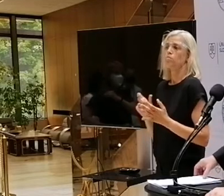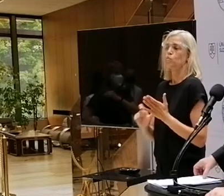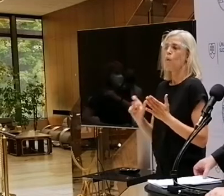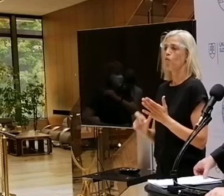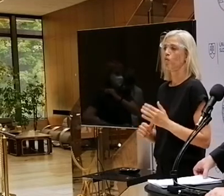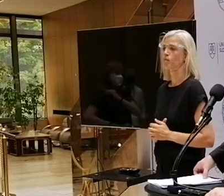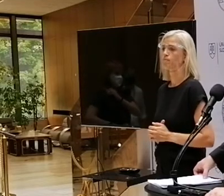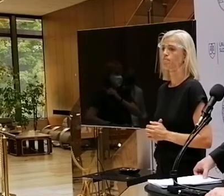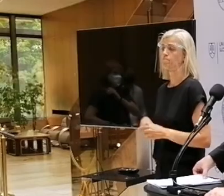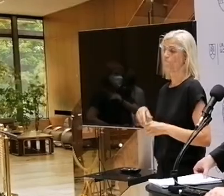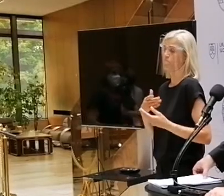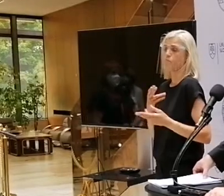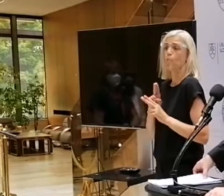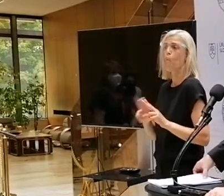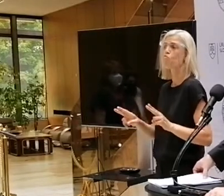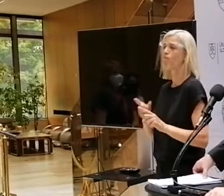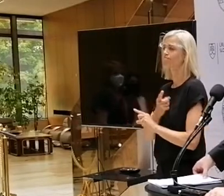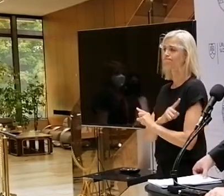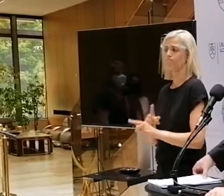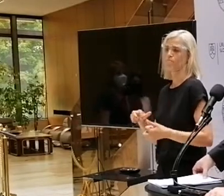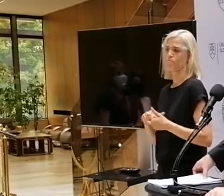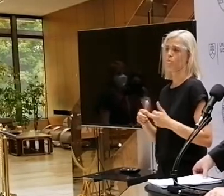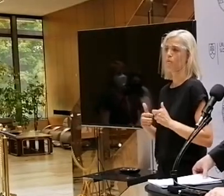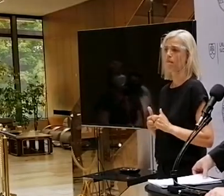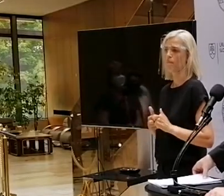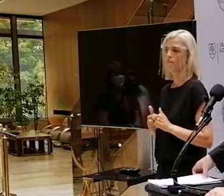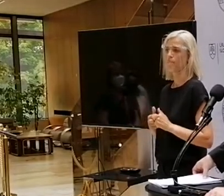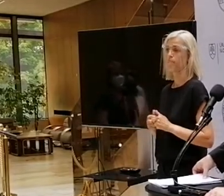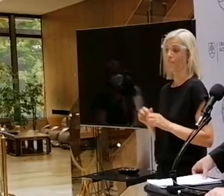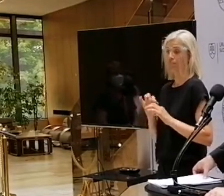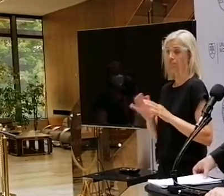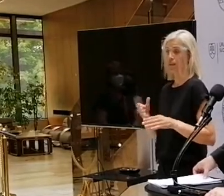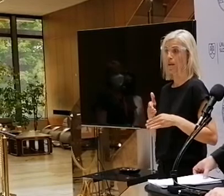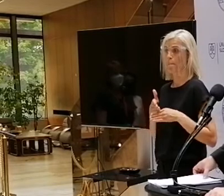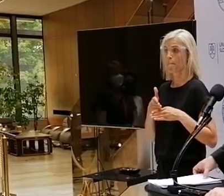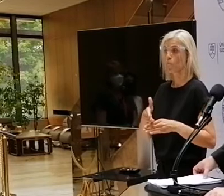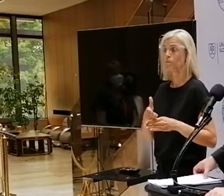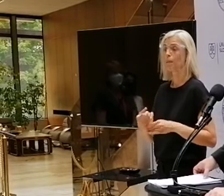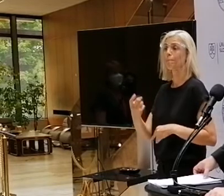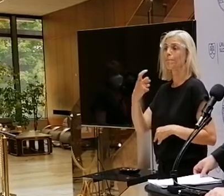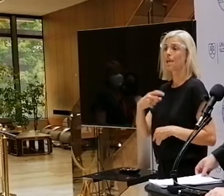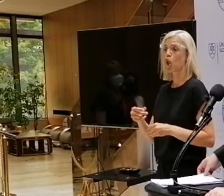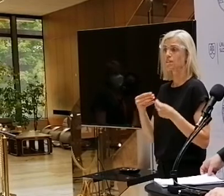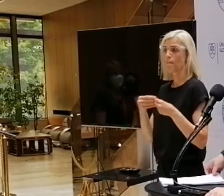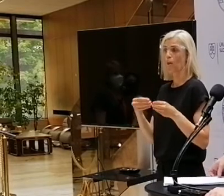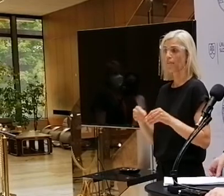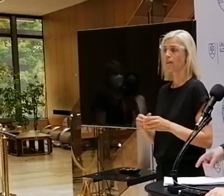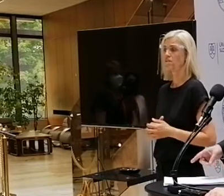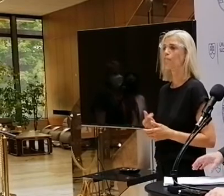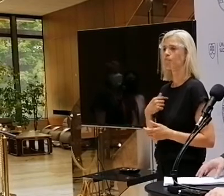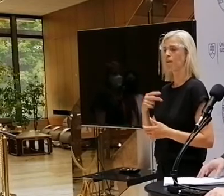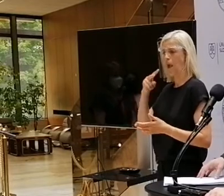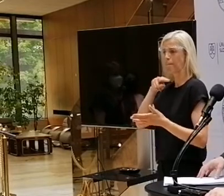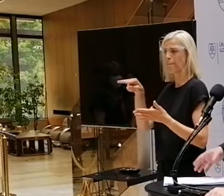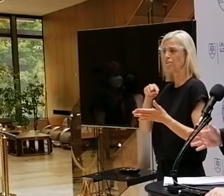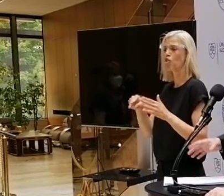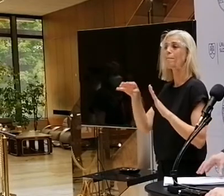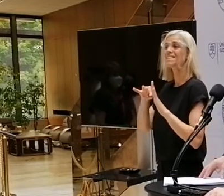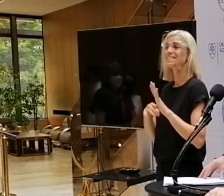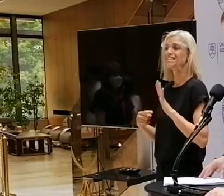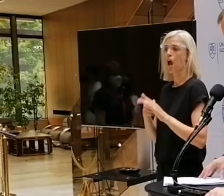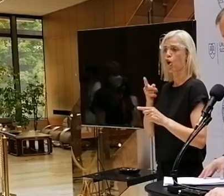s akýmkoľvek problémom, v ktorom sa dá pomôcť psychologickým poradenstvom. Ja prečítam tú definíciu zo